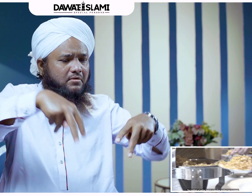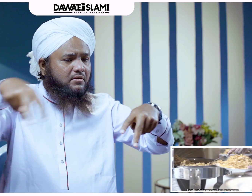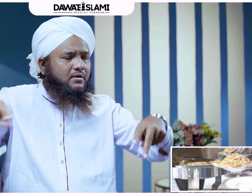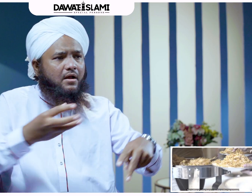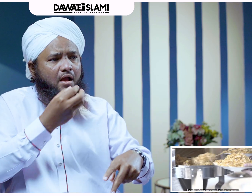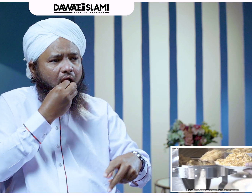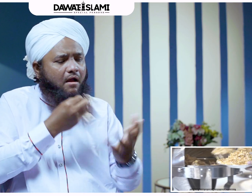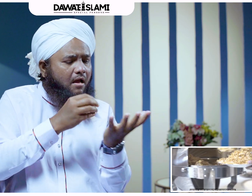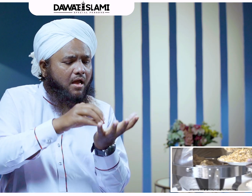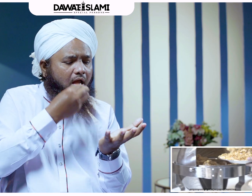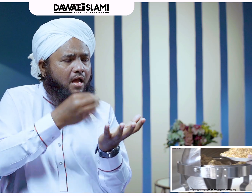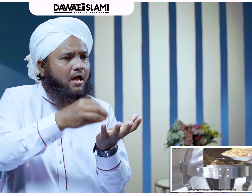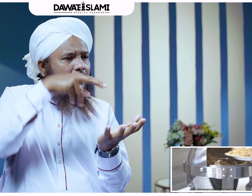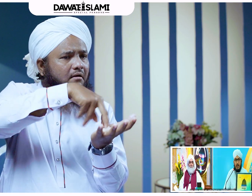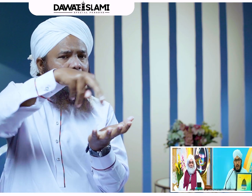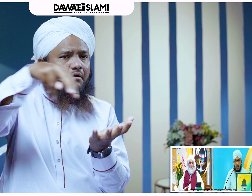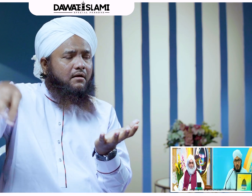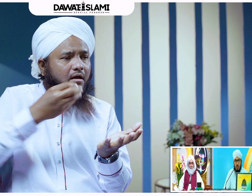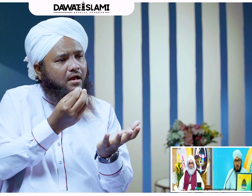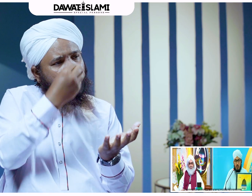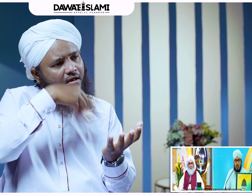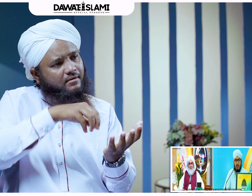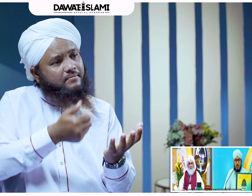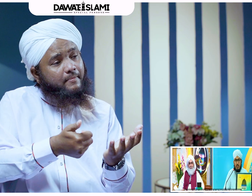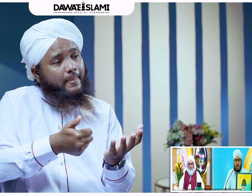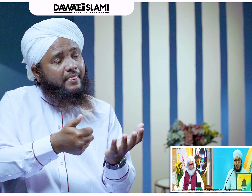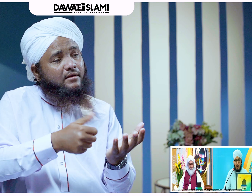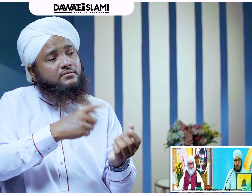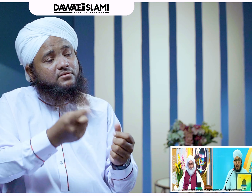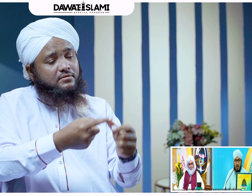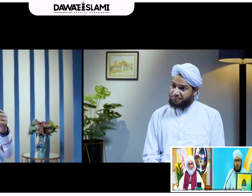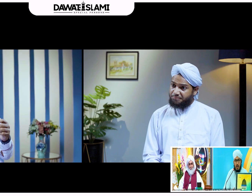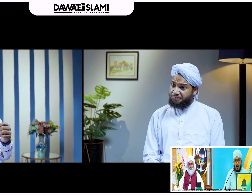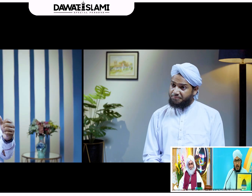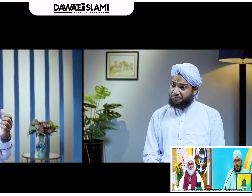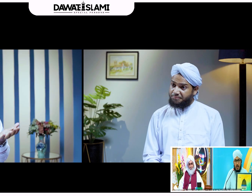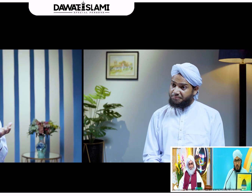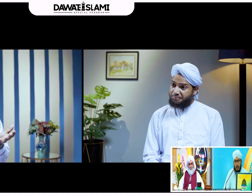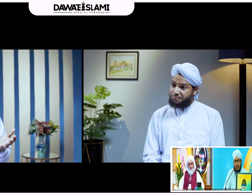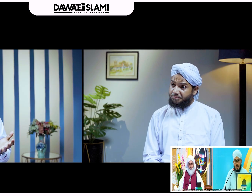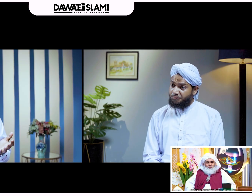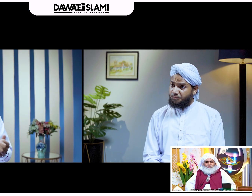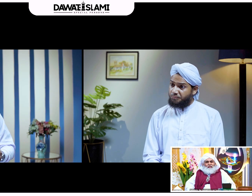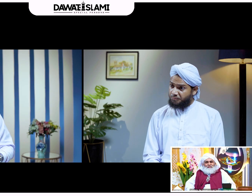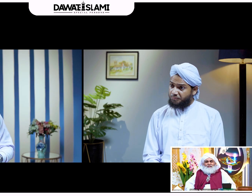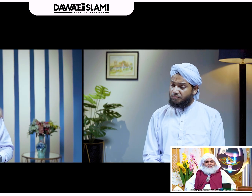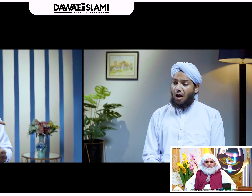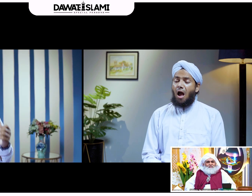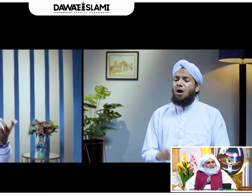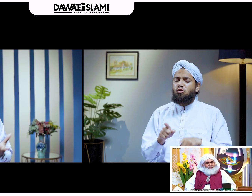گیا ہے اور کافی لوگ کھڑے کھڑے کھانا کھا رہے ہوتے ہیں، تو اس حوالے سے ارشاد فرمائیں کیا کھڑے ہو کر کھانا کھانا گناہ ہے؟ سنت